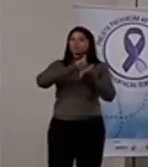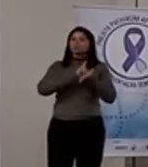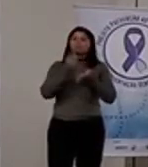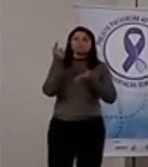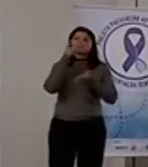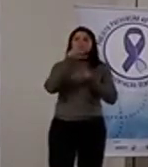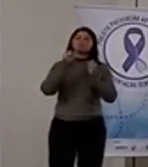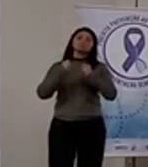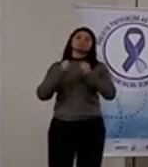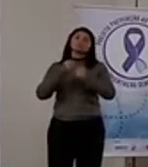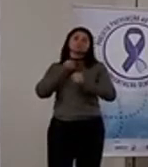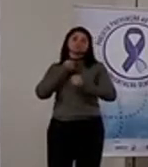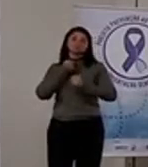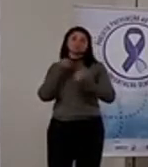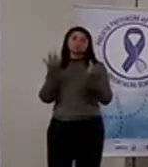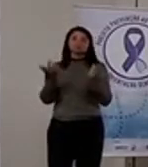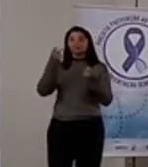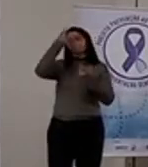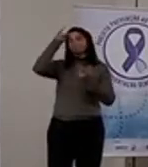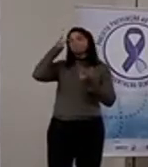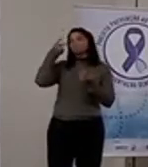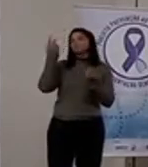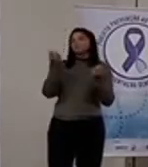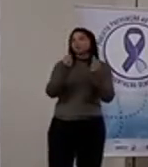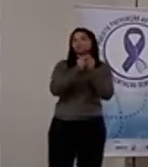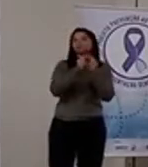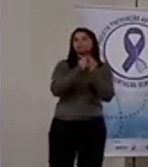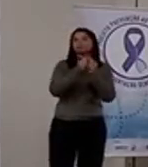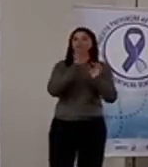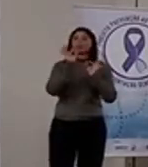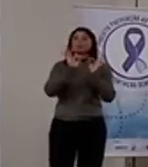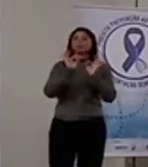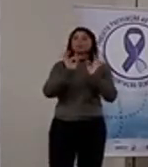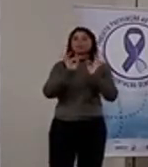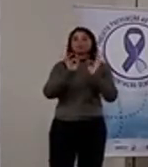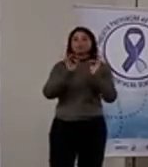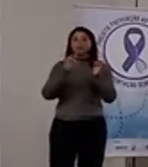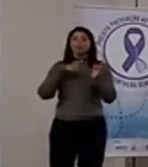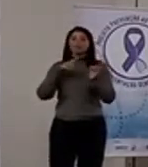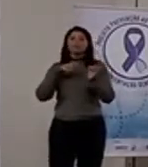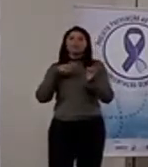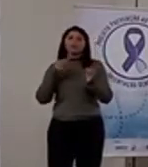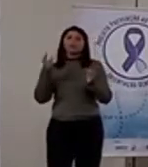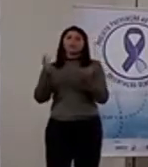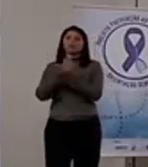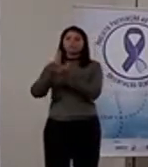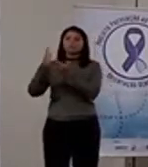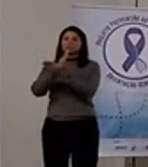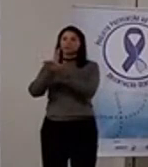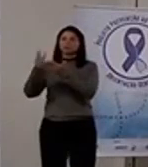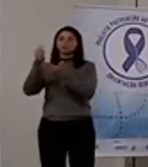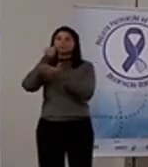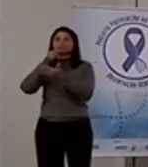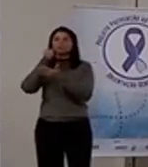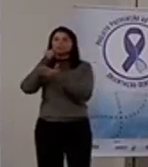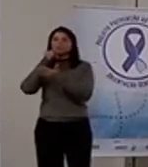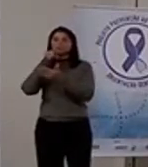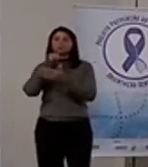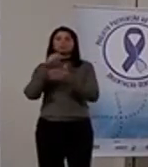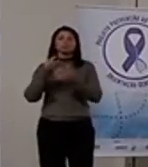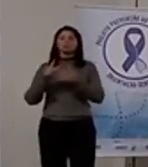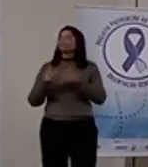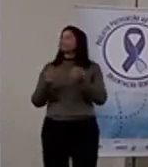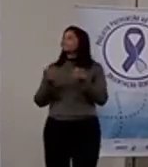dela, mas não tinha encontrado a pessoa que ela queria. Existem até casos de mulheres que, você vai falar, como é que eles chamavam isso? Era uma geração espontânea, como